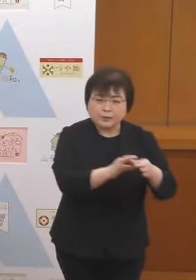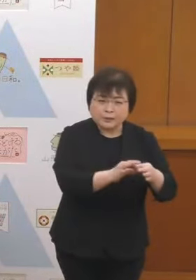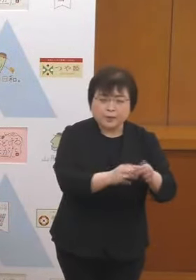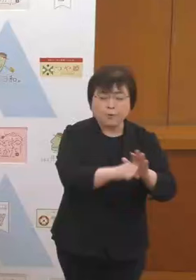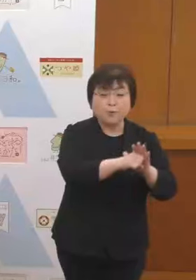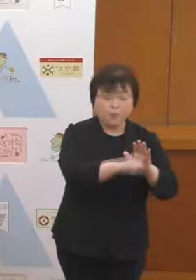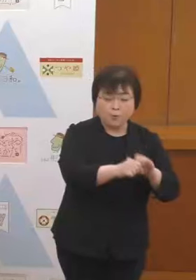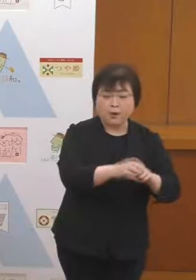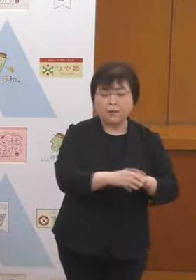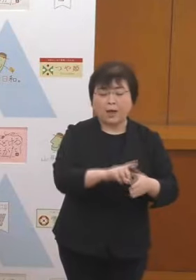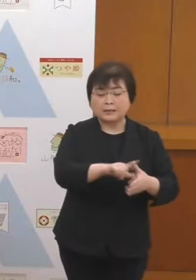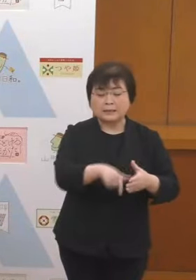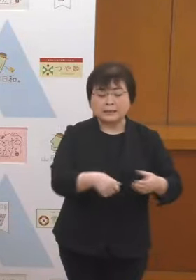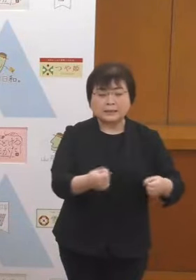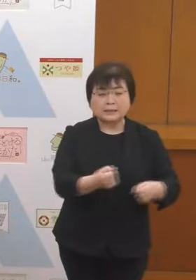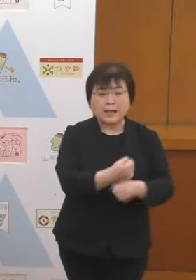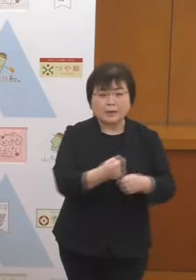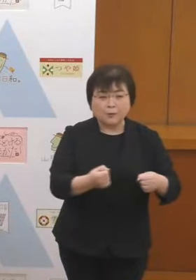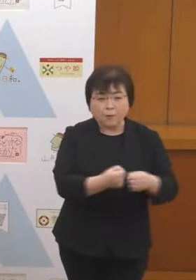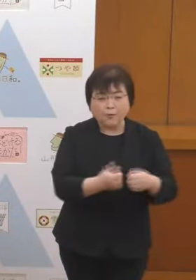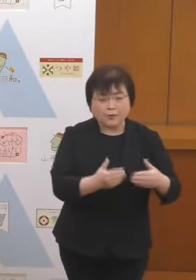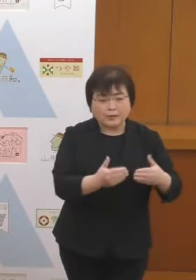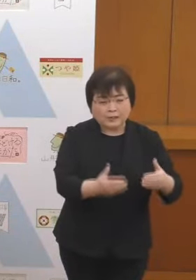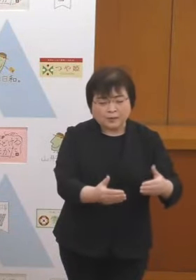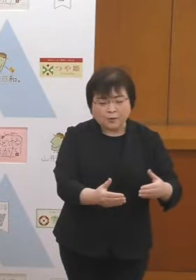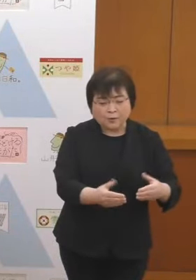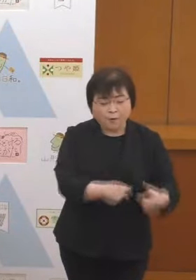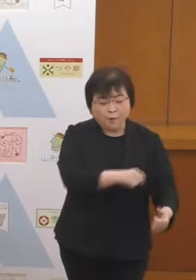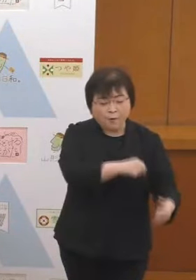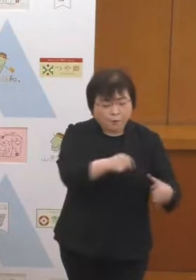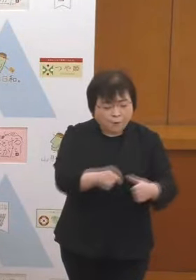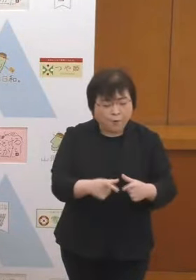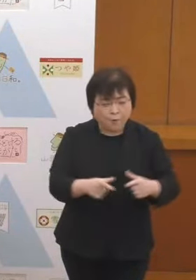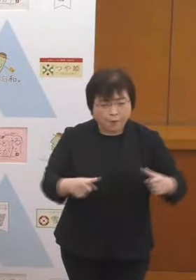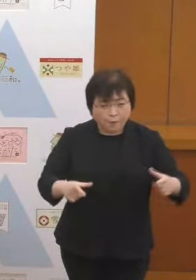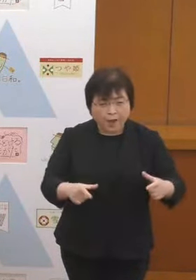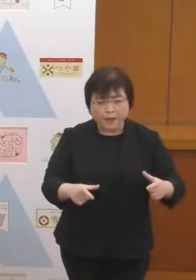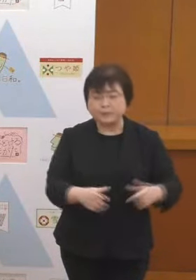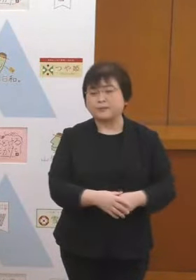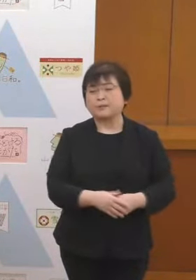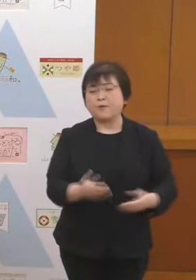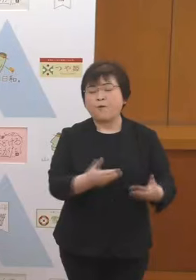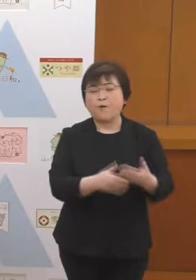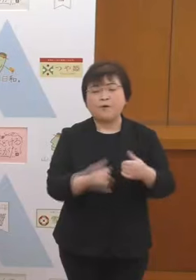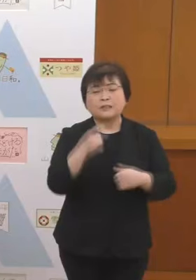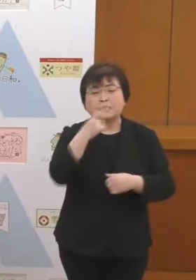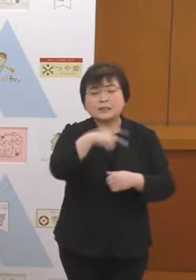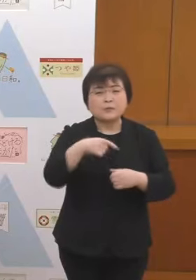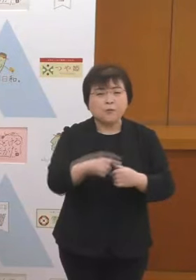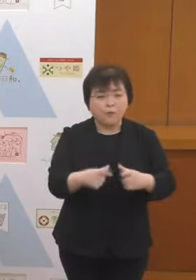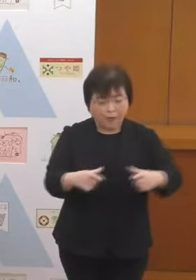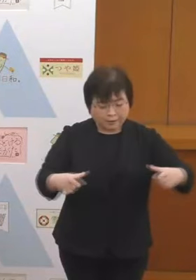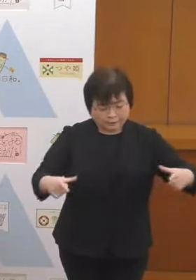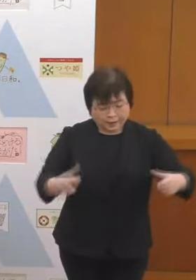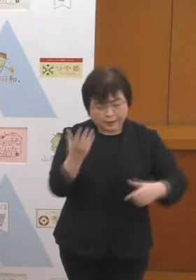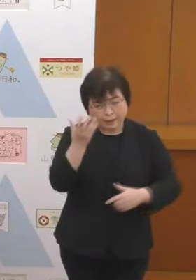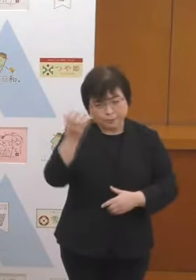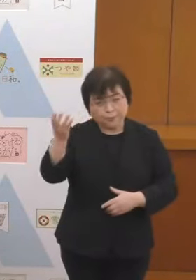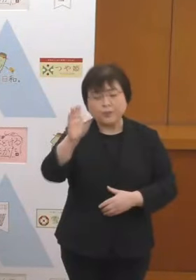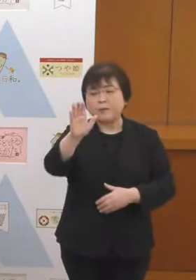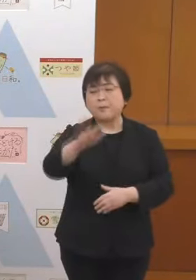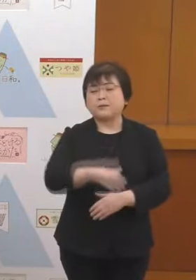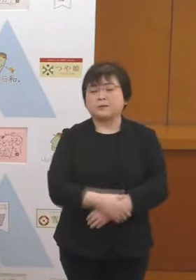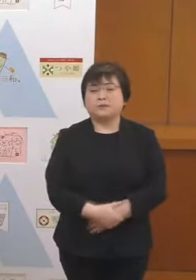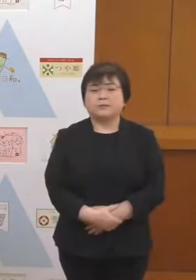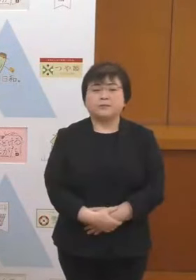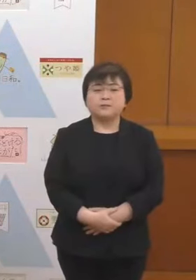え地域産業の進行や雇用の創出交流人口の拡大といったことなども考えられると思って